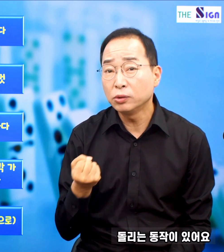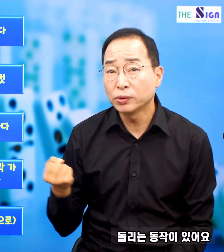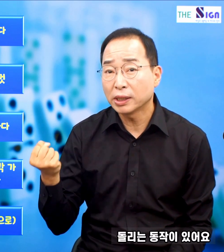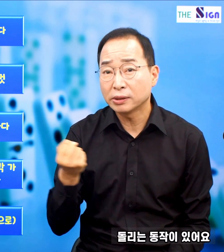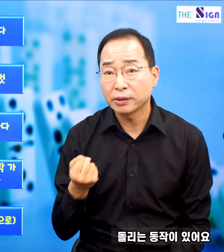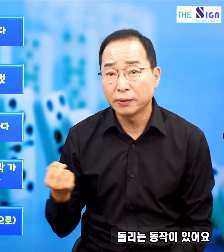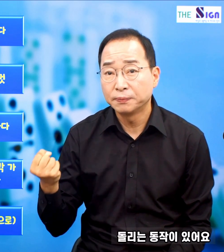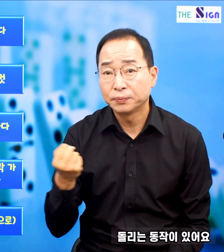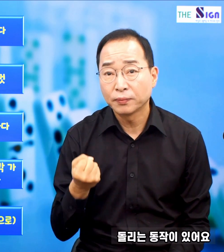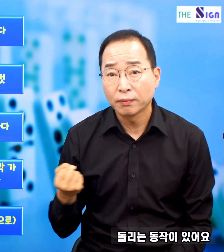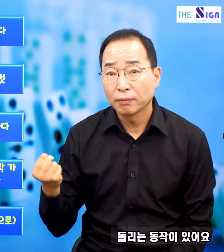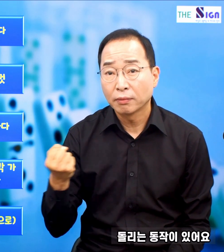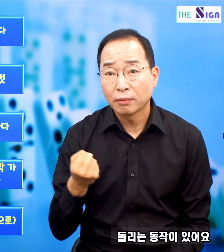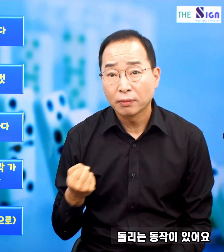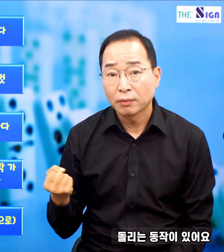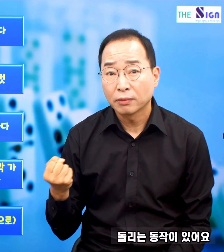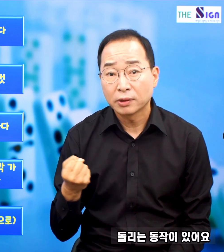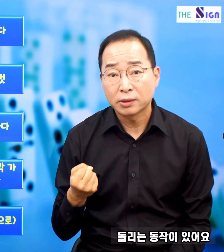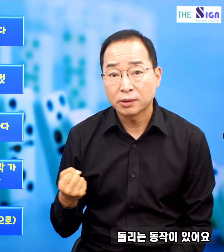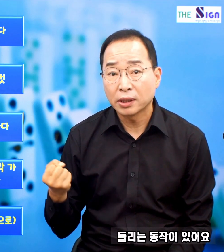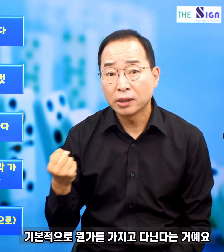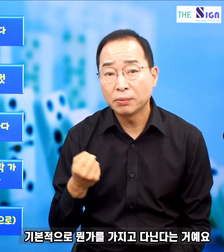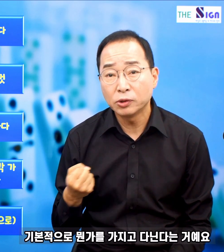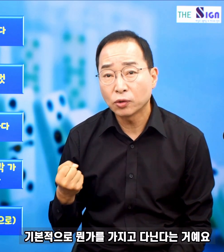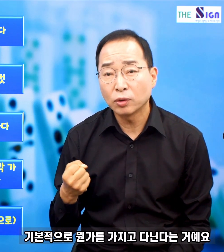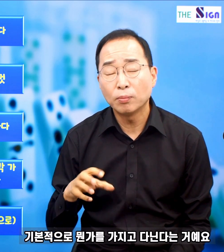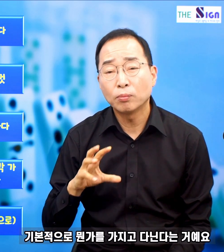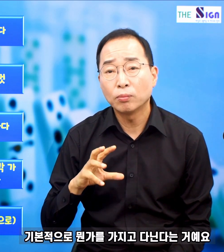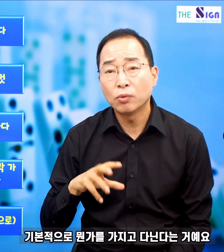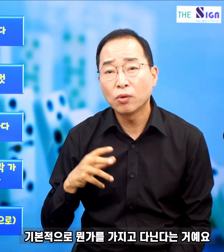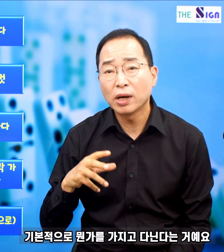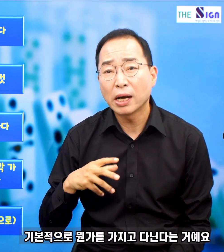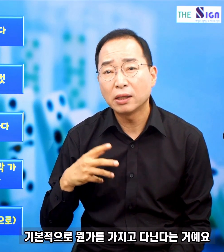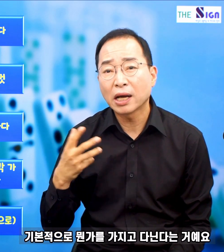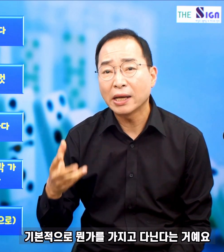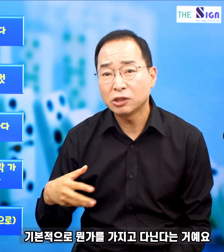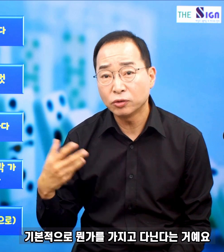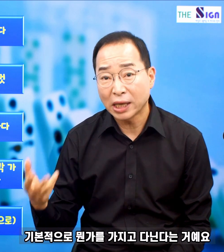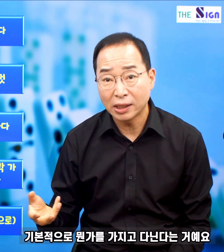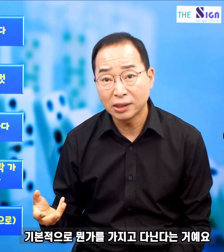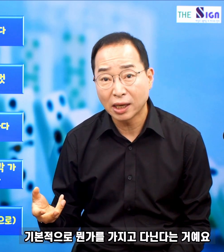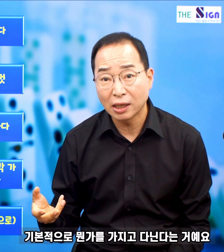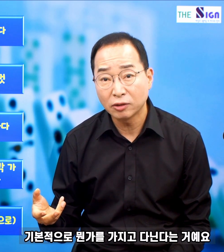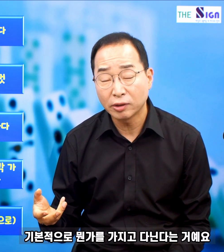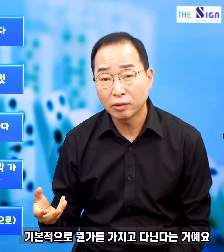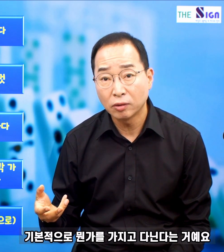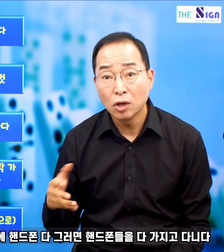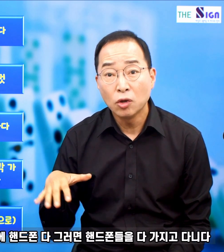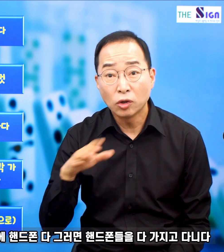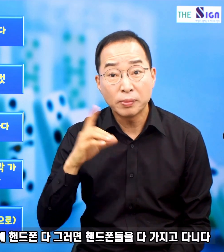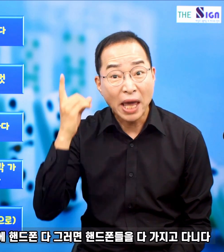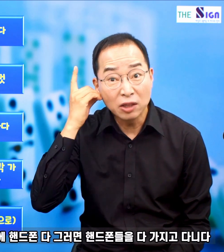동작이 있어요. 자, 기본적으로 뭔가를 가지고 다닌다라는 거예요. 요즘에